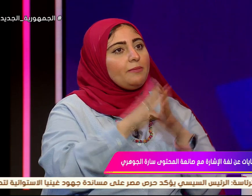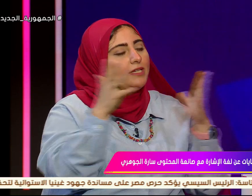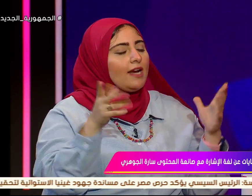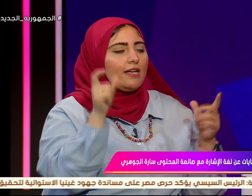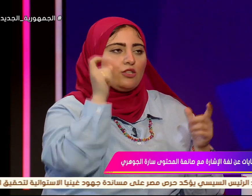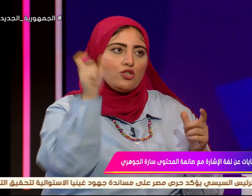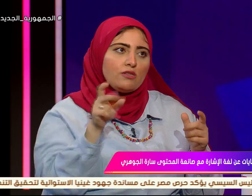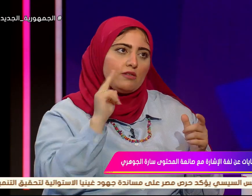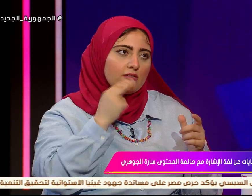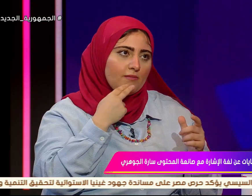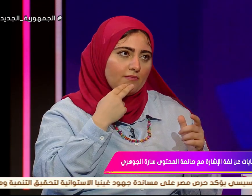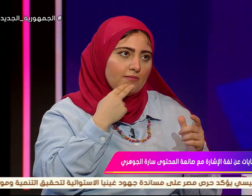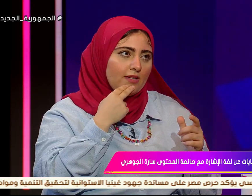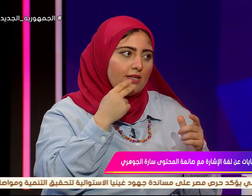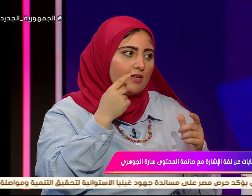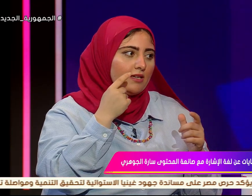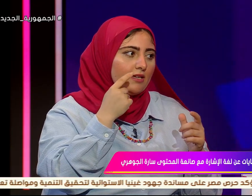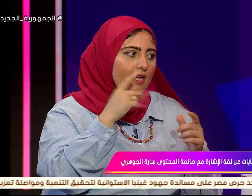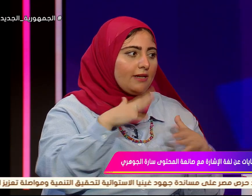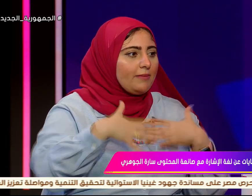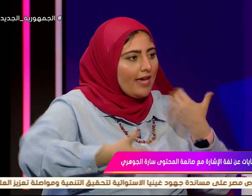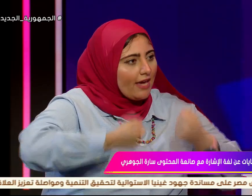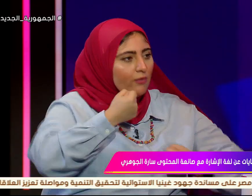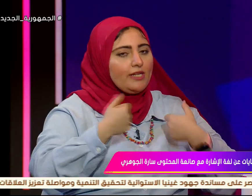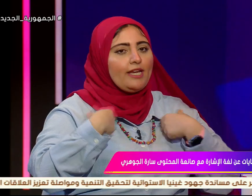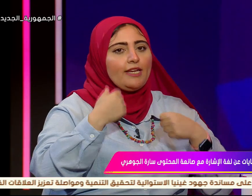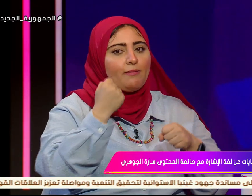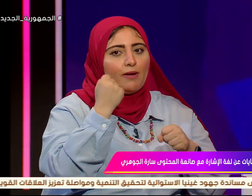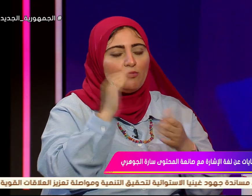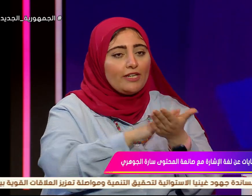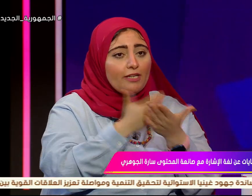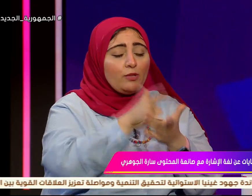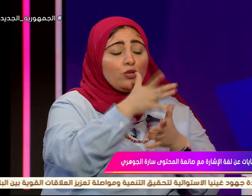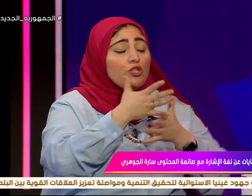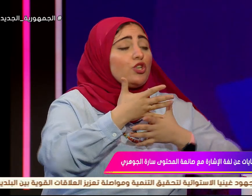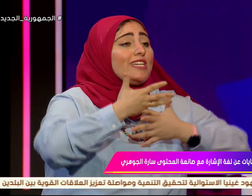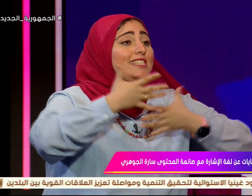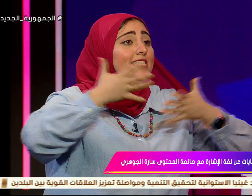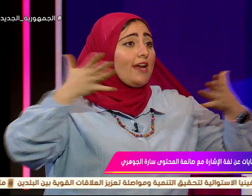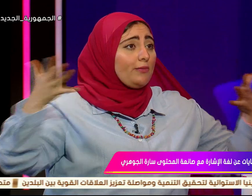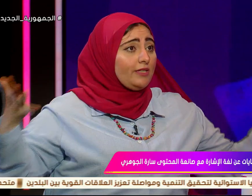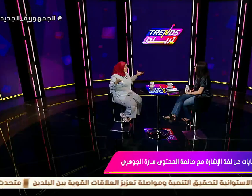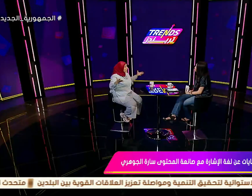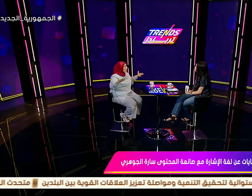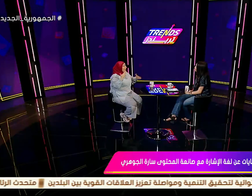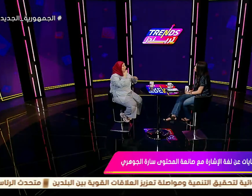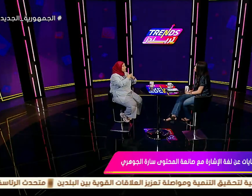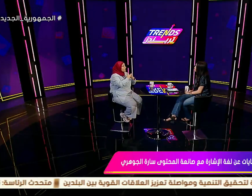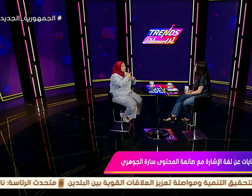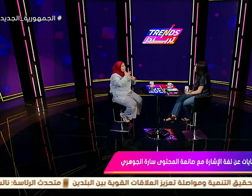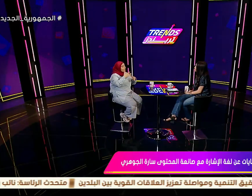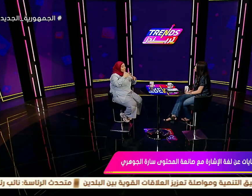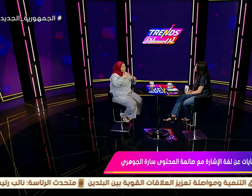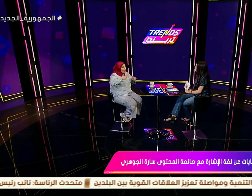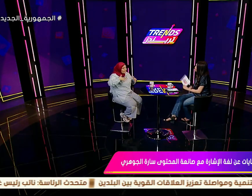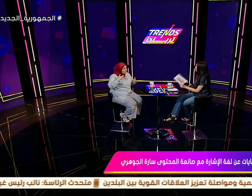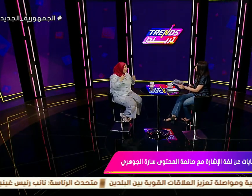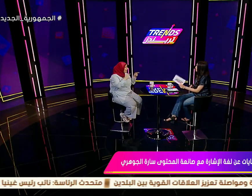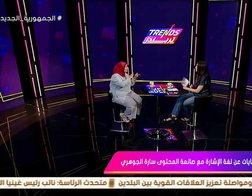كبيره عند الشخص الاصم ا احنا بنحاول ان احنا نبقى مترجمين لغه اشاره كتير قوي علشان لما يبقوا عايزين حد